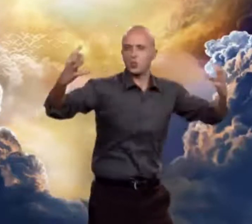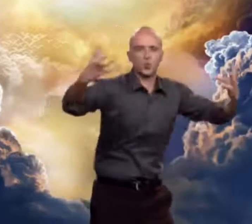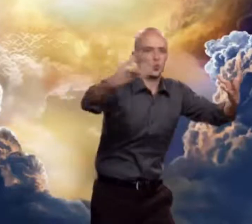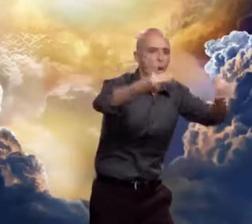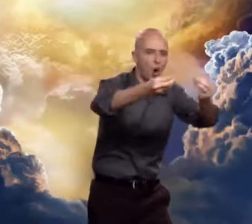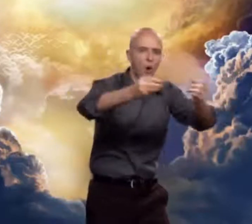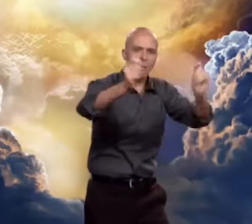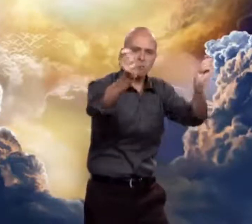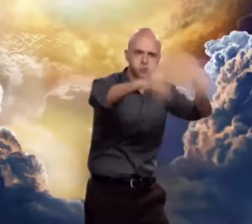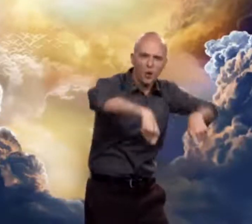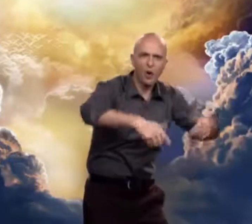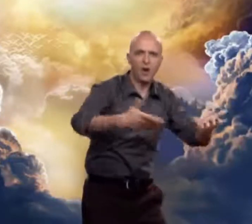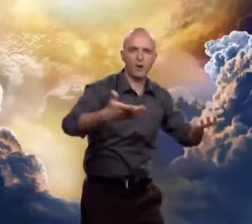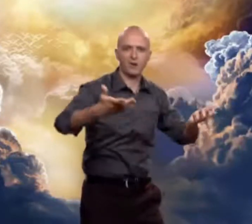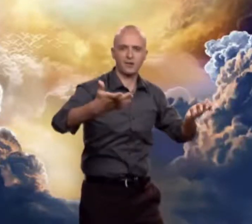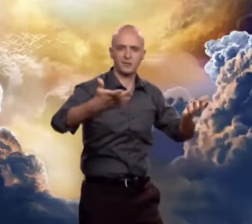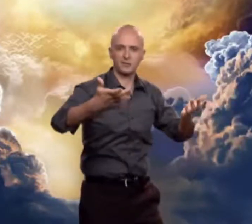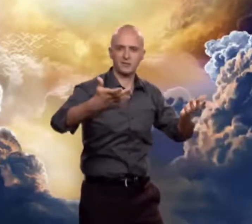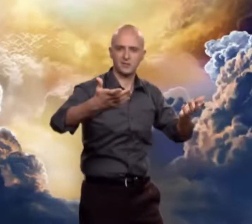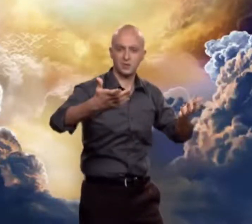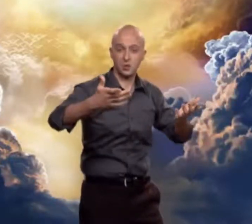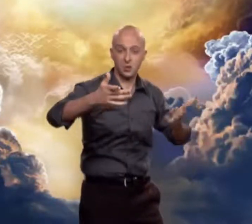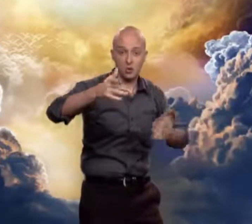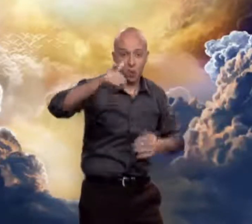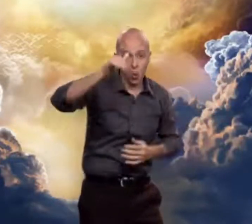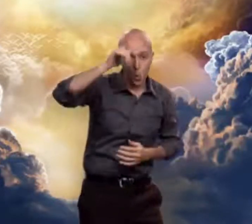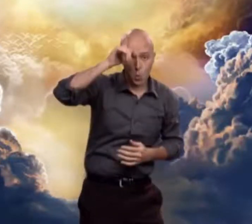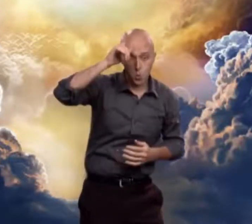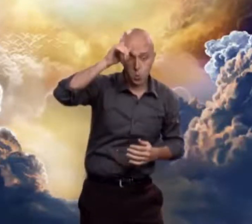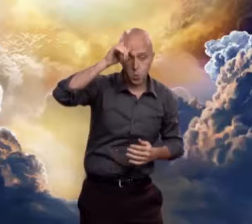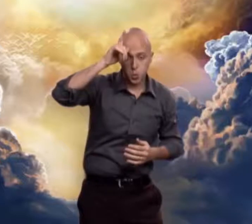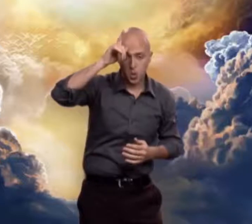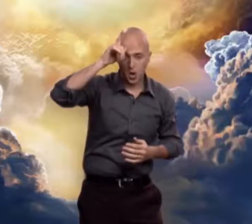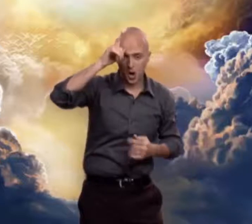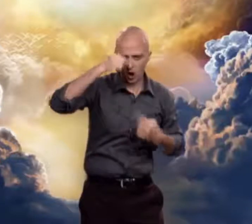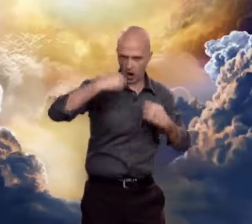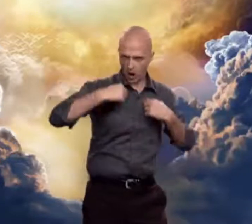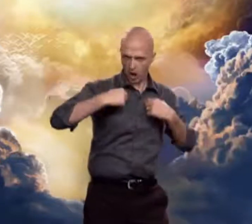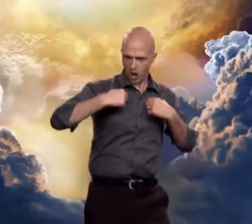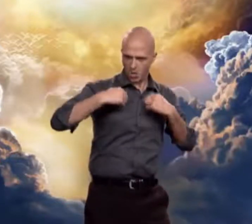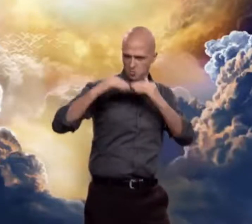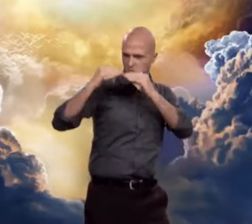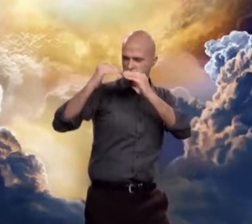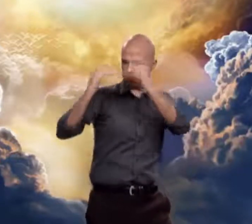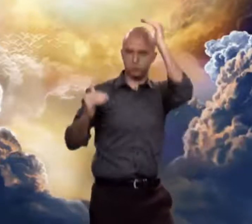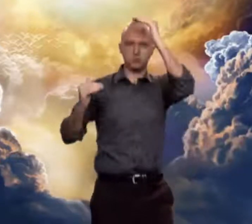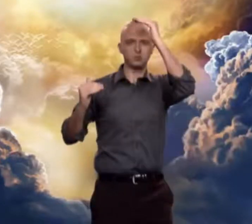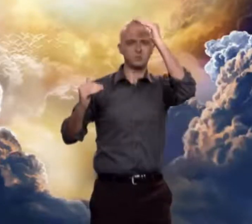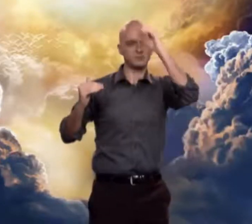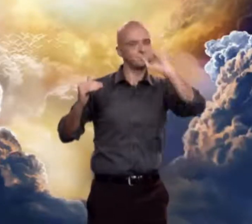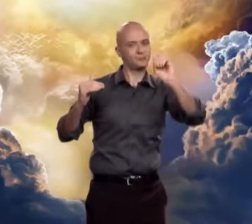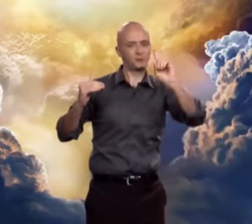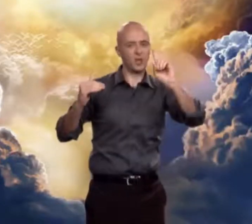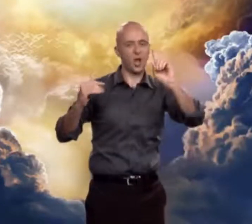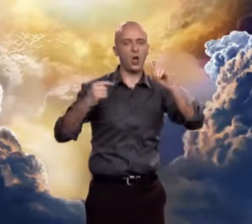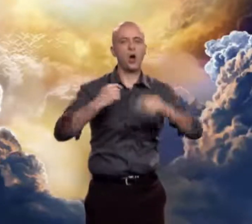a fim de que pudessem alcançar condição mais elevada de existência. Deus tolerou Lúcifer durante muito